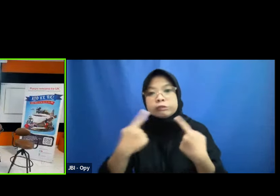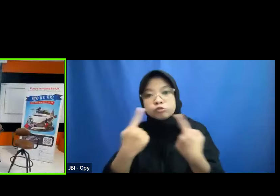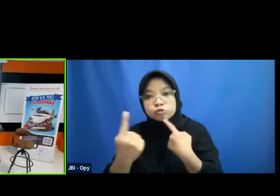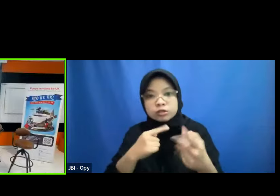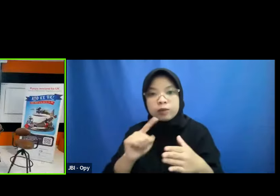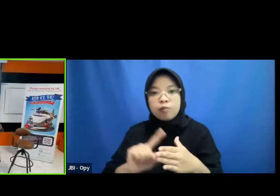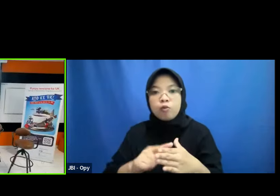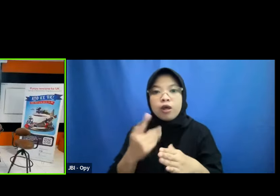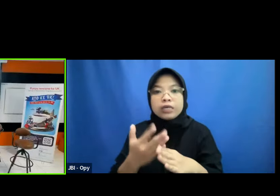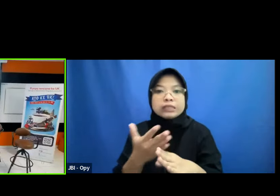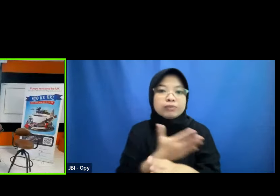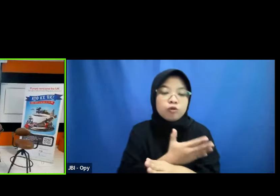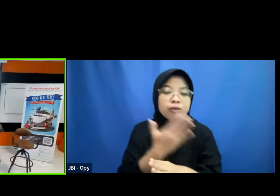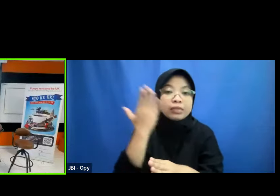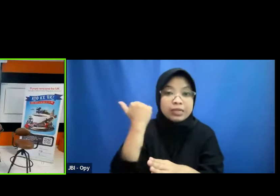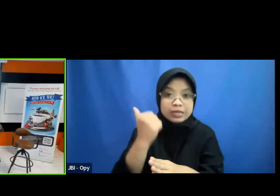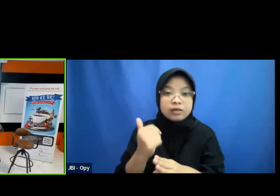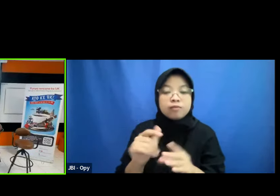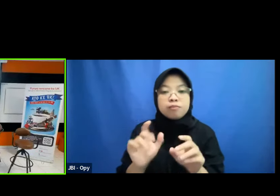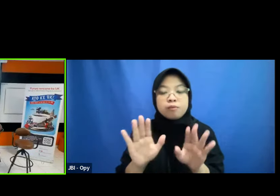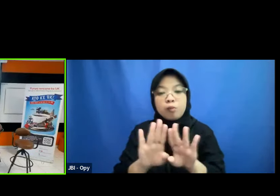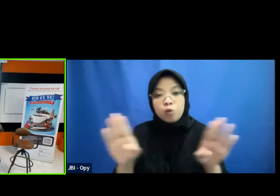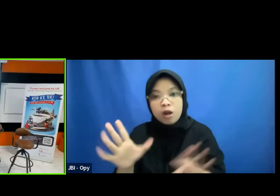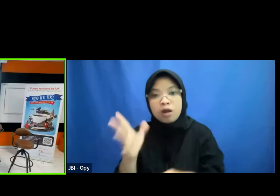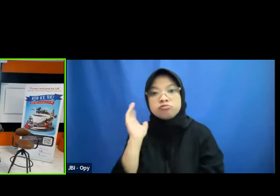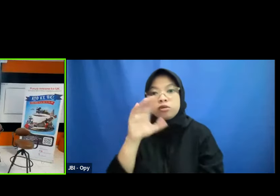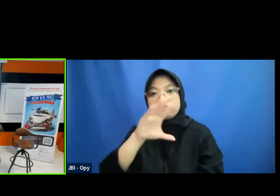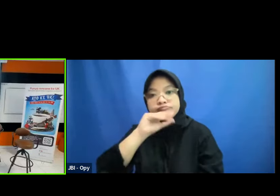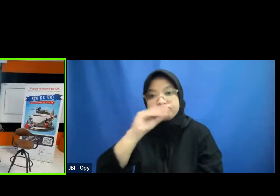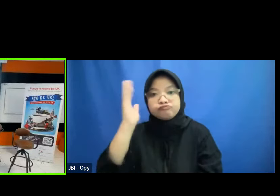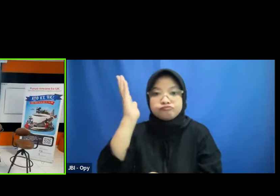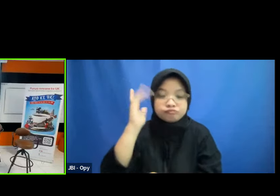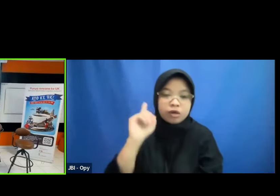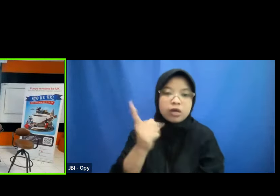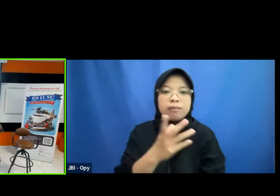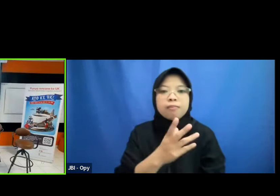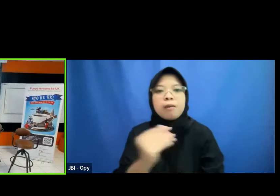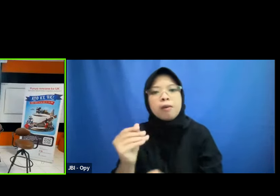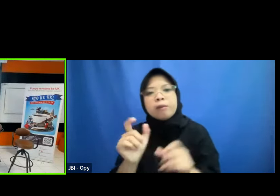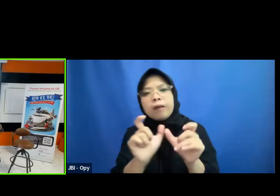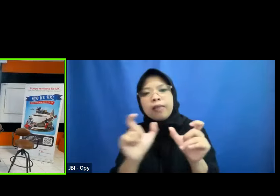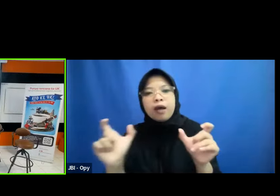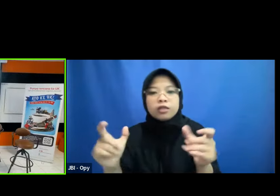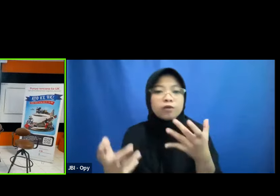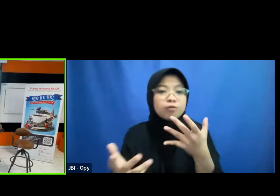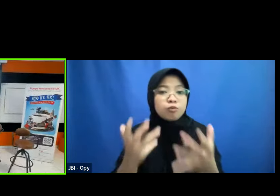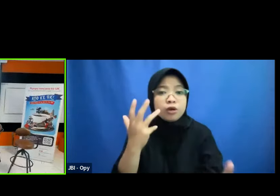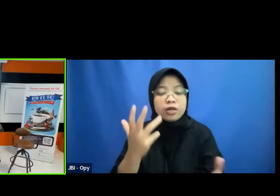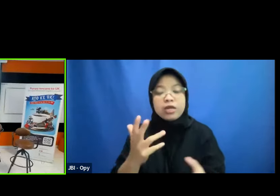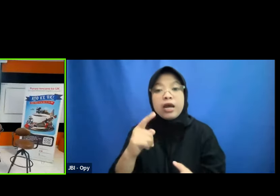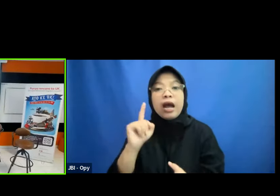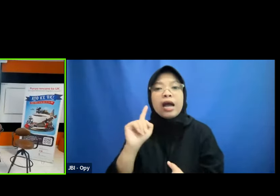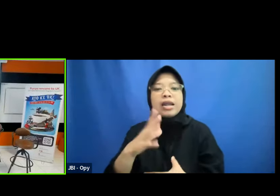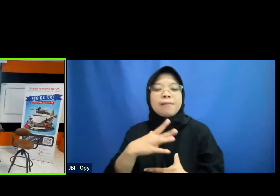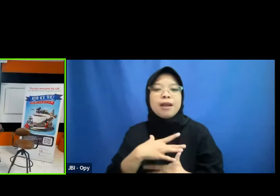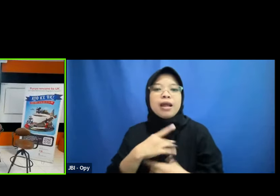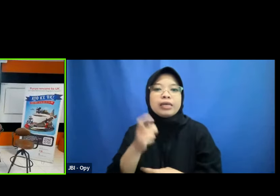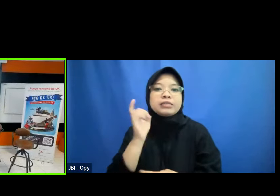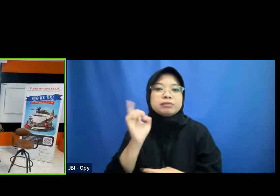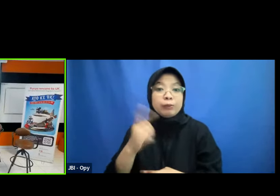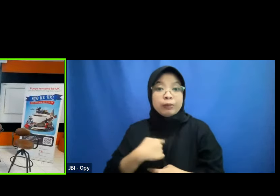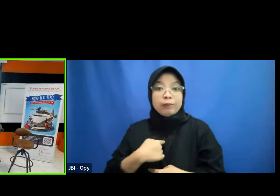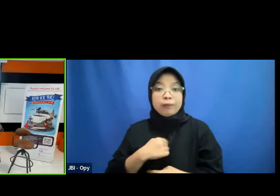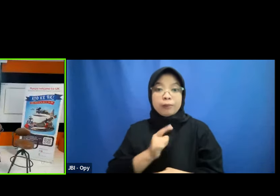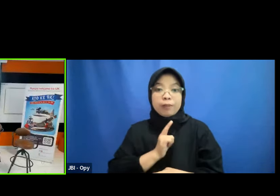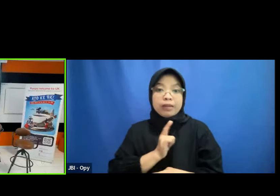Eh tadi dari opening remarks Aku sudah mendengar beberapa keyword keyword yang menurut aku ini tuh menarik karena bagi aku ya